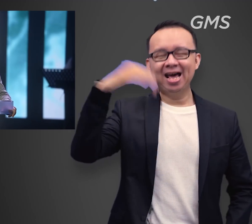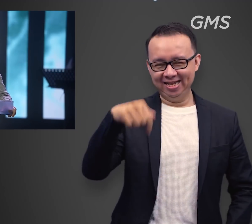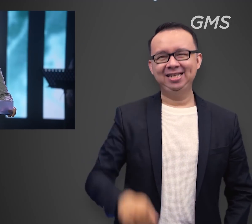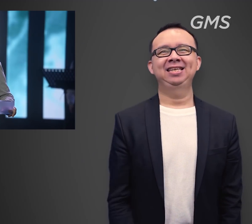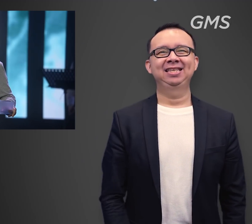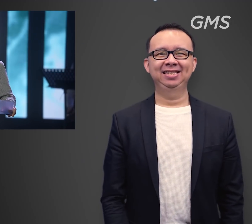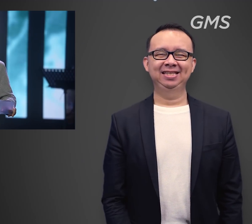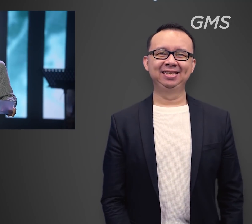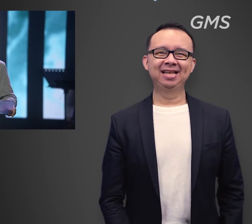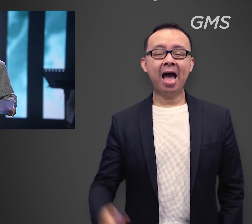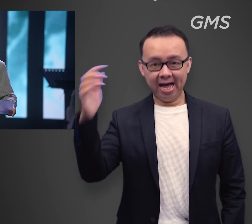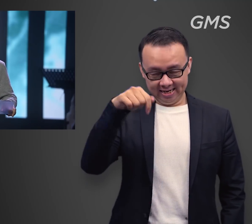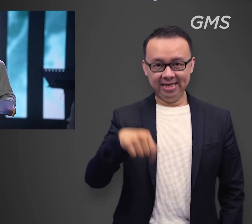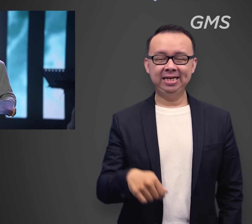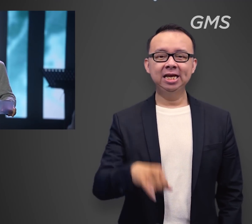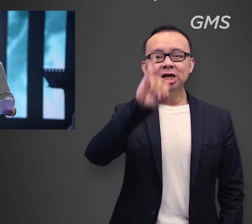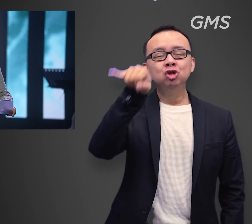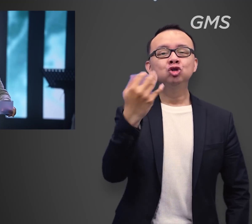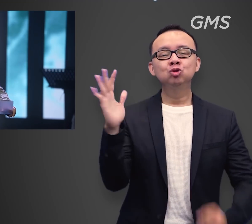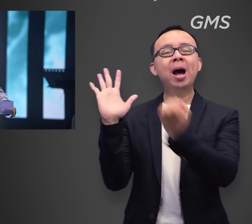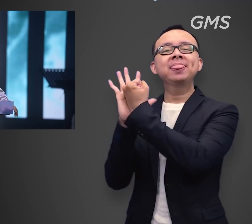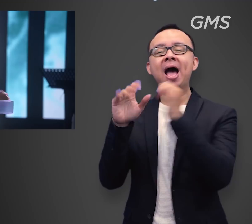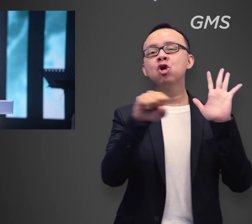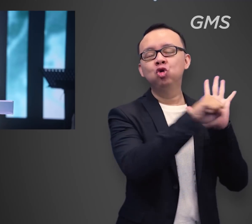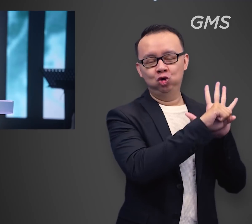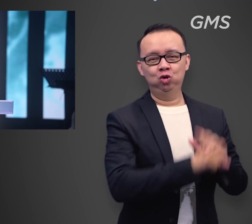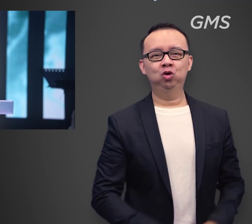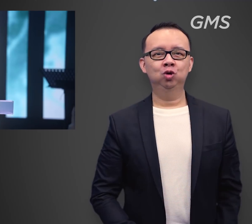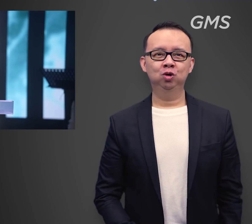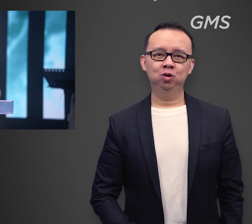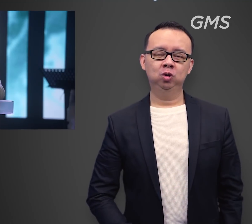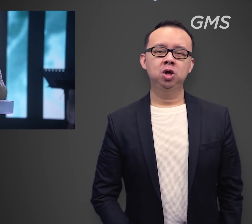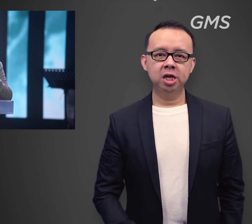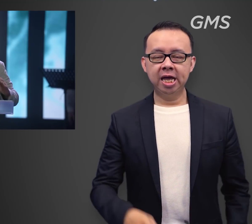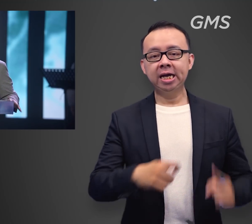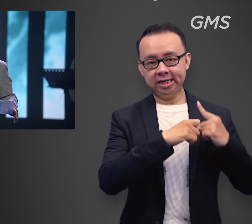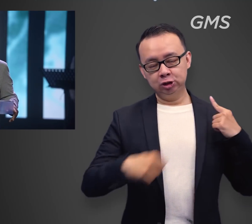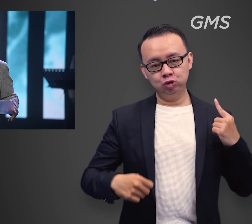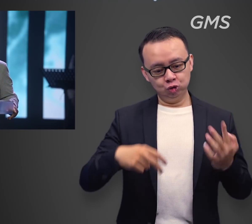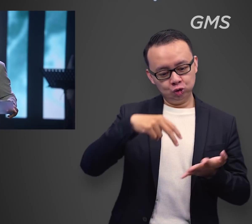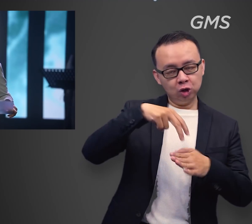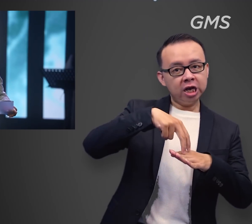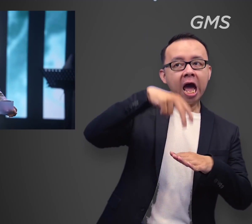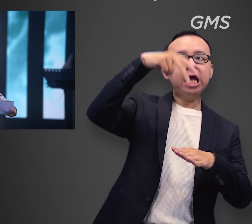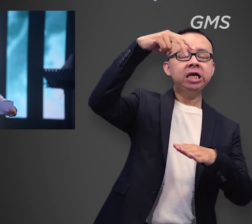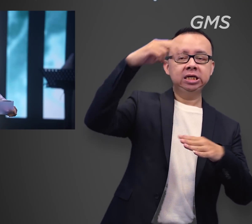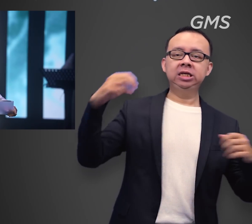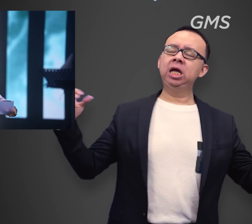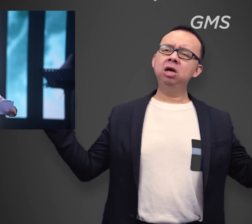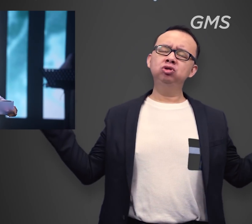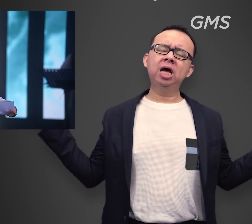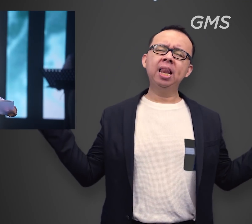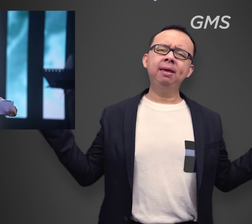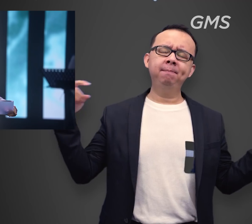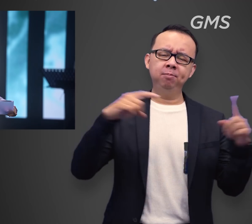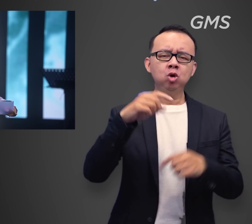ini kita memperingati hari Jumat Agung, di mana ketika Kristus naik di atas kayu salib